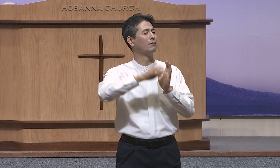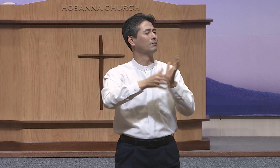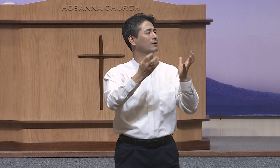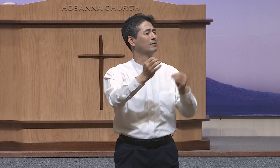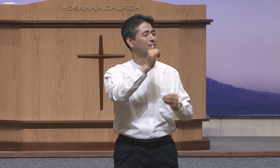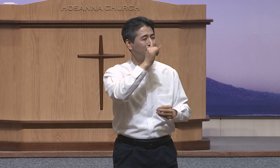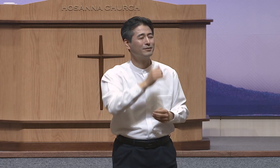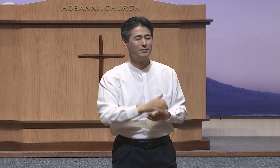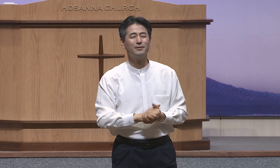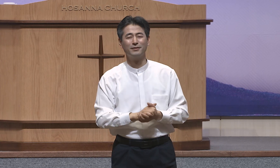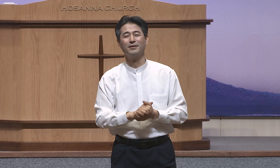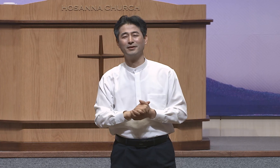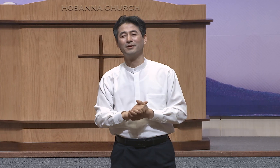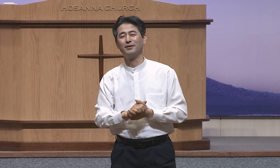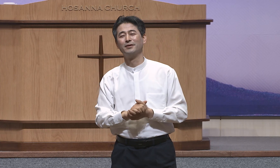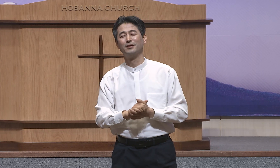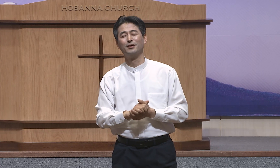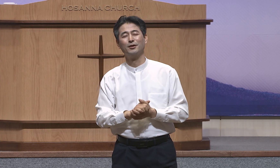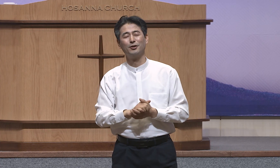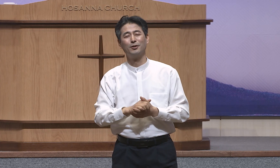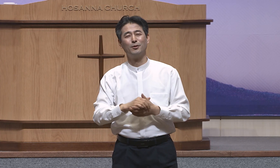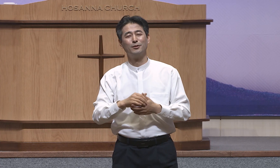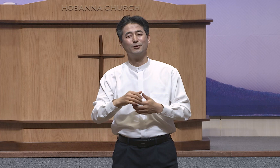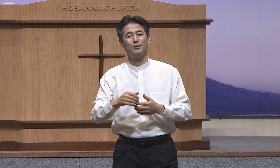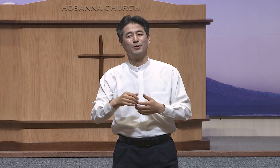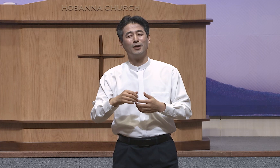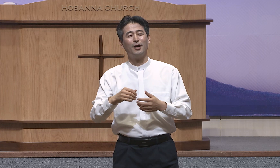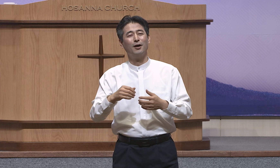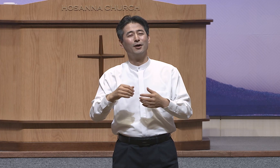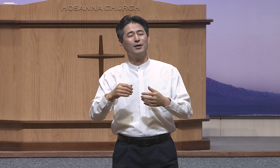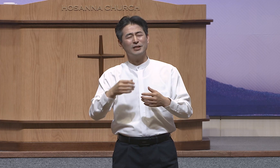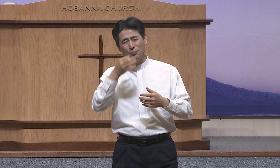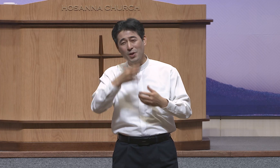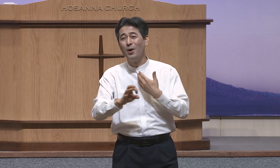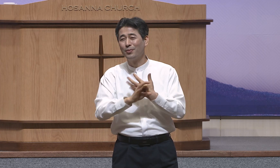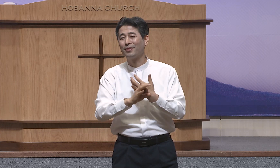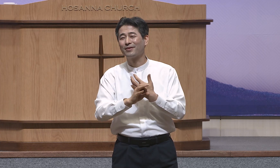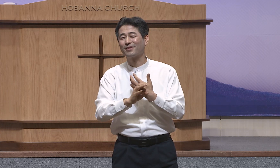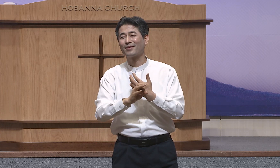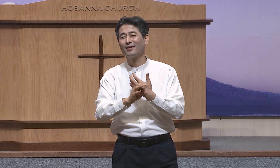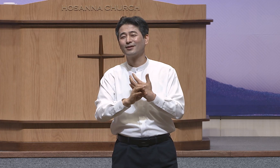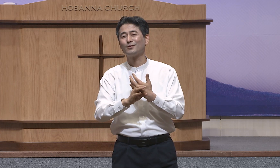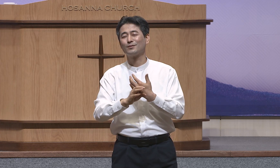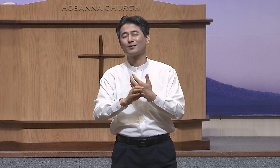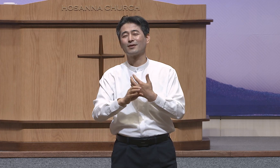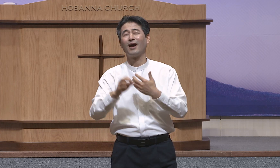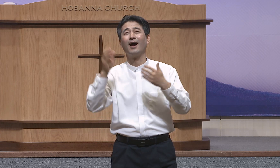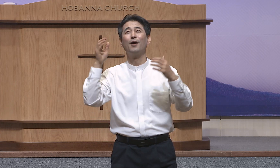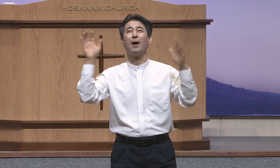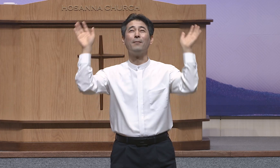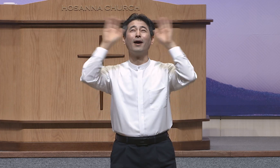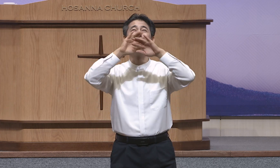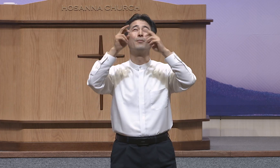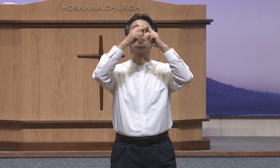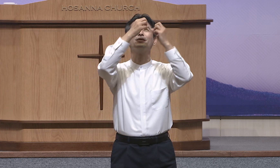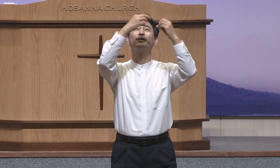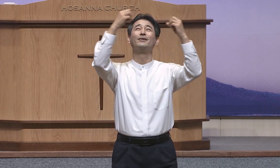느끼면서 극단적인 선택까지도 해야 되나? 라는 그런 생각이 있었습니다. 그러면서